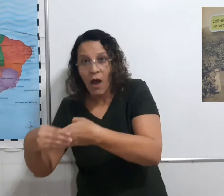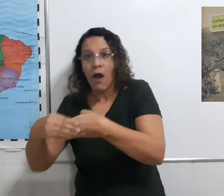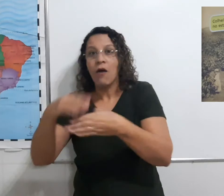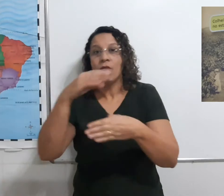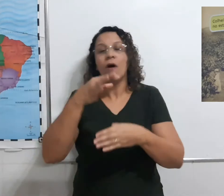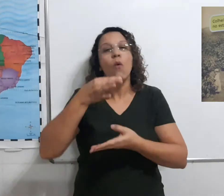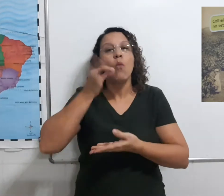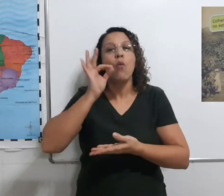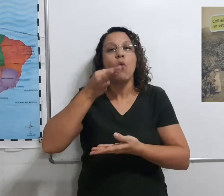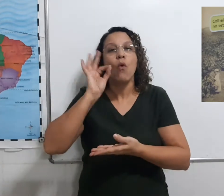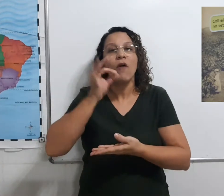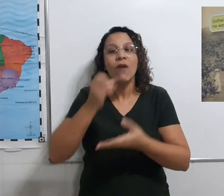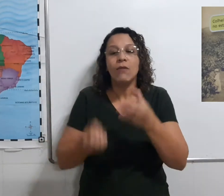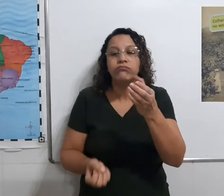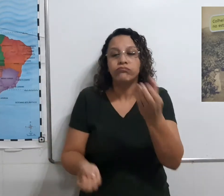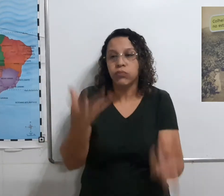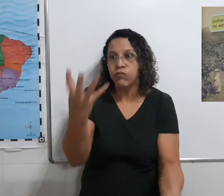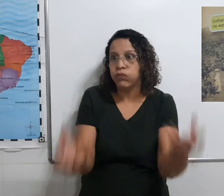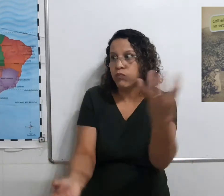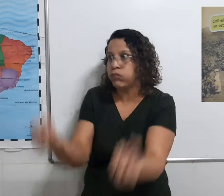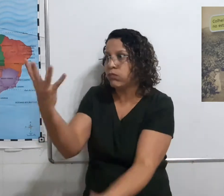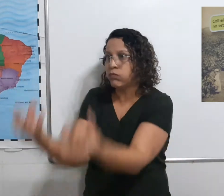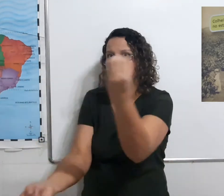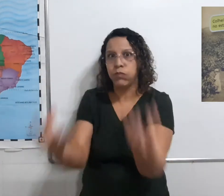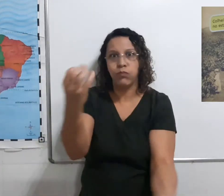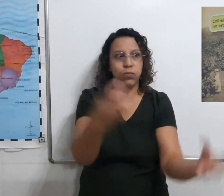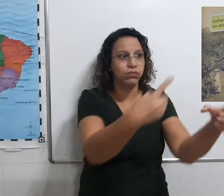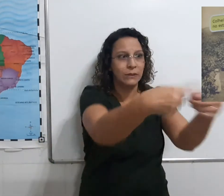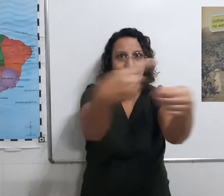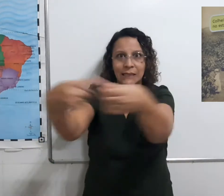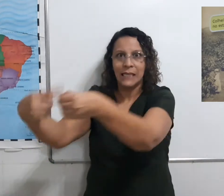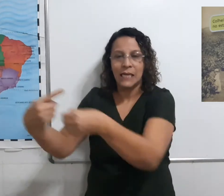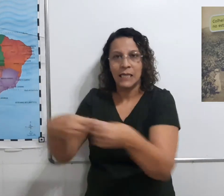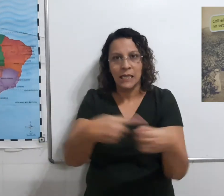e cresceram vilas e cidades.